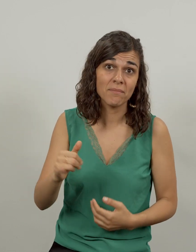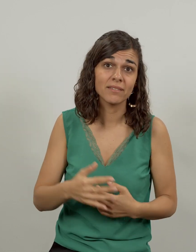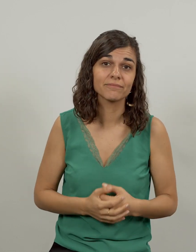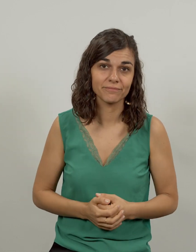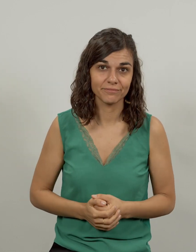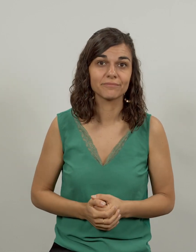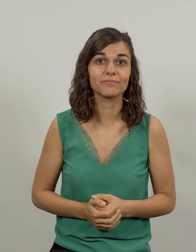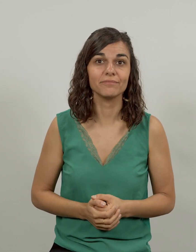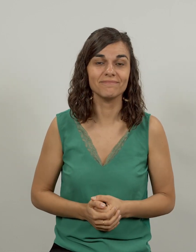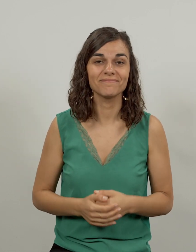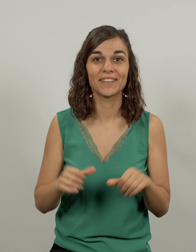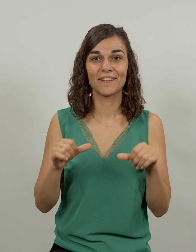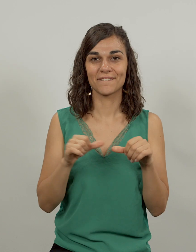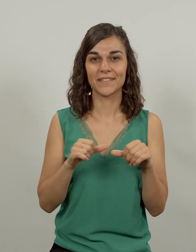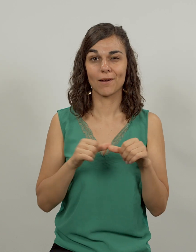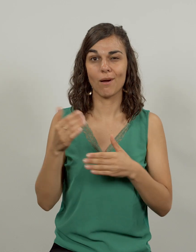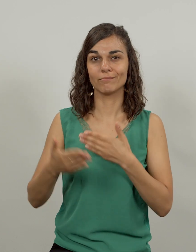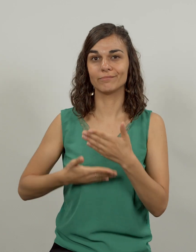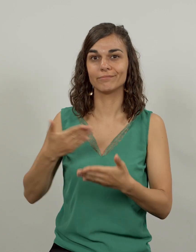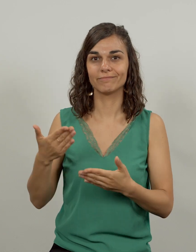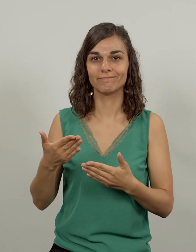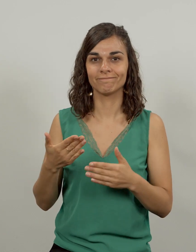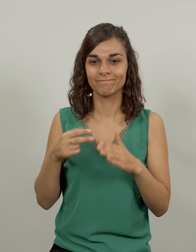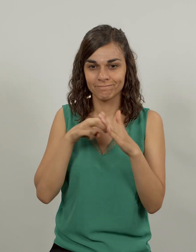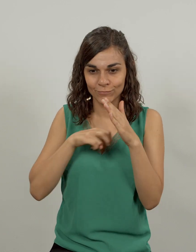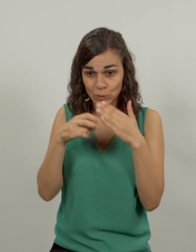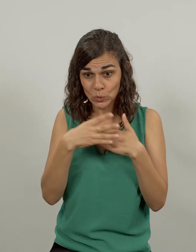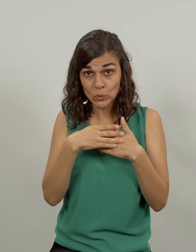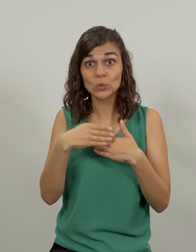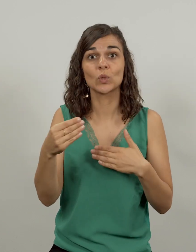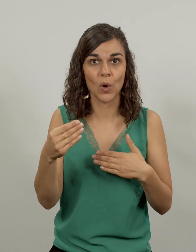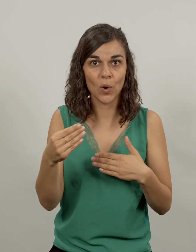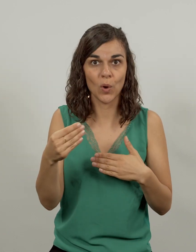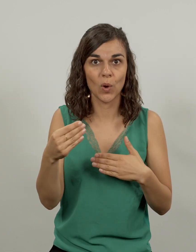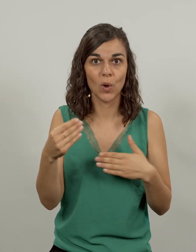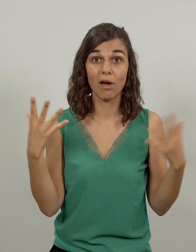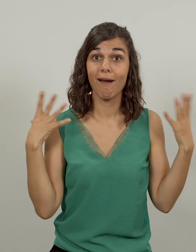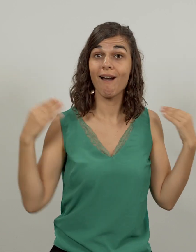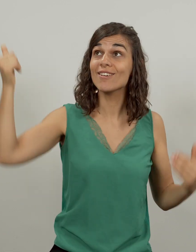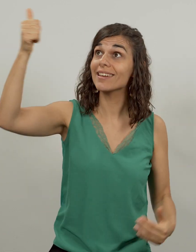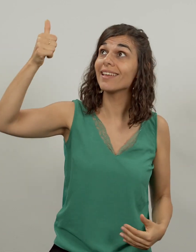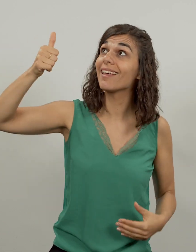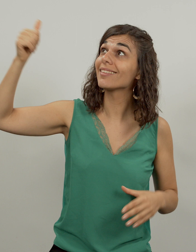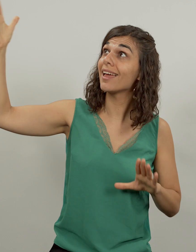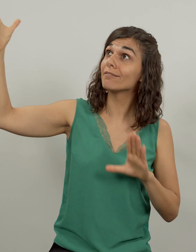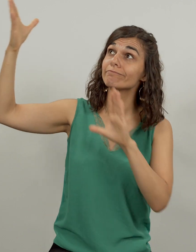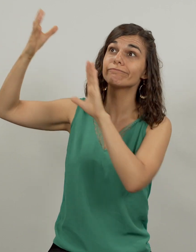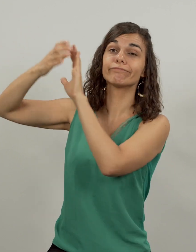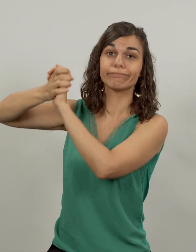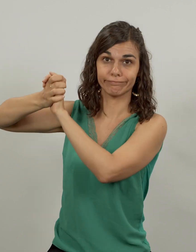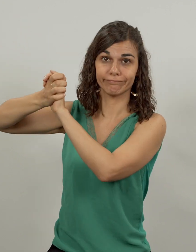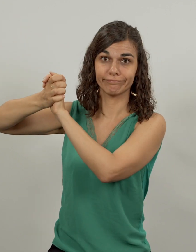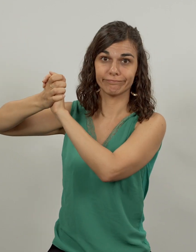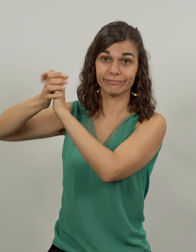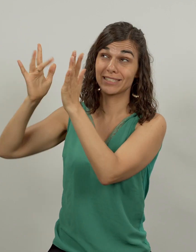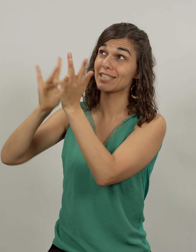peut-être jamais la réponse. Et ce que je vais faire en échange, c'est de sortir du trou, de prendre la main